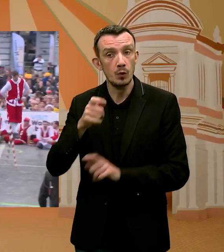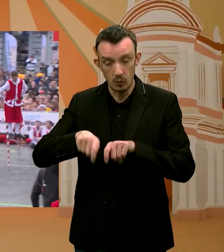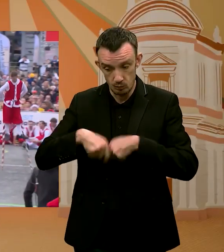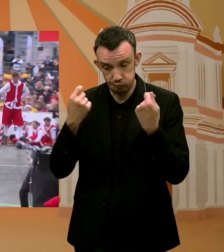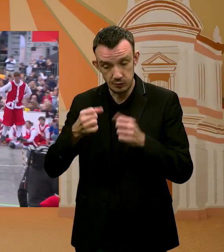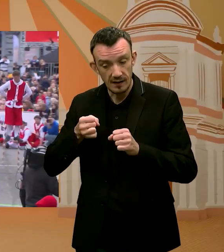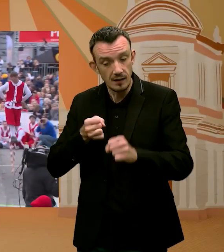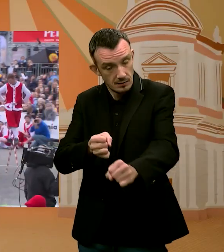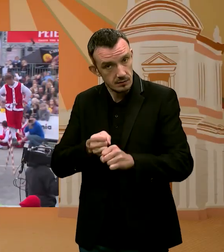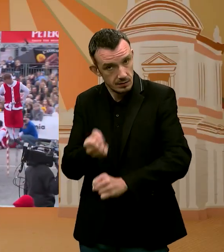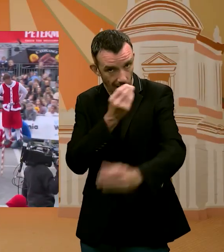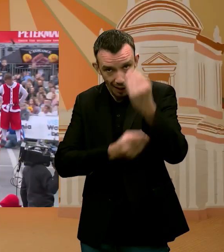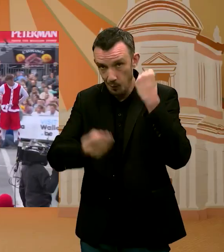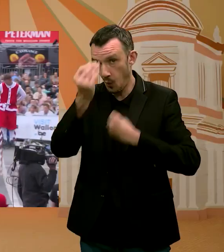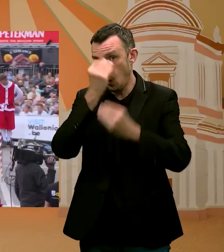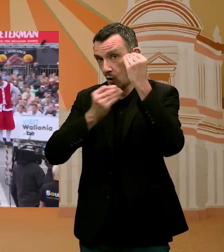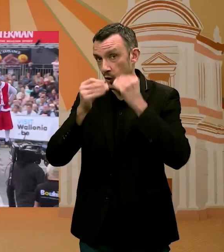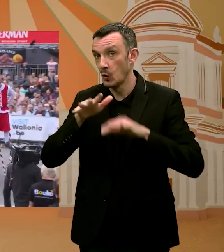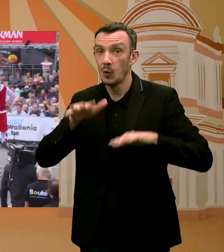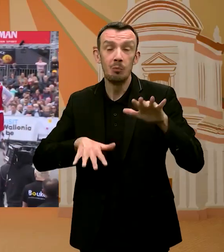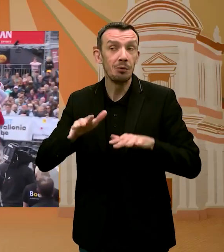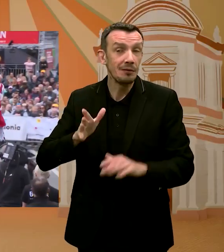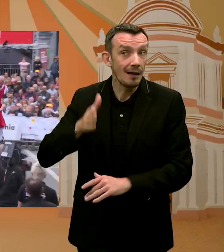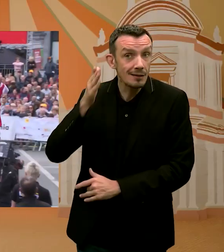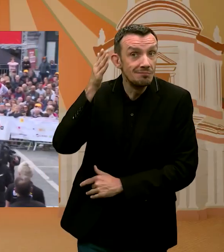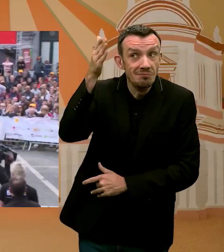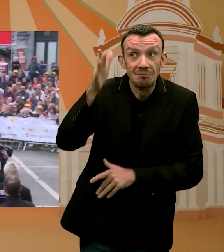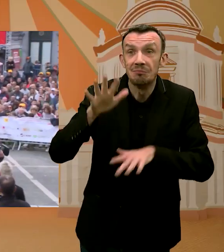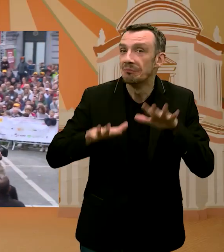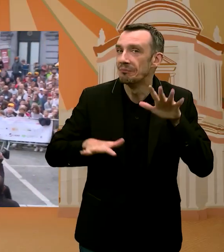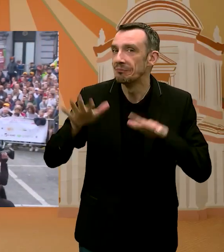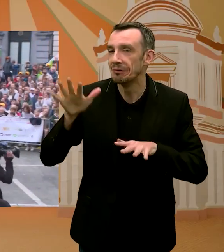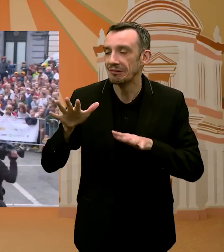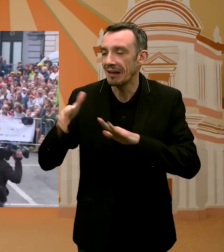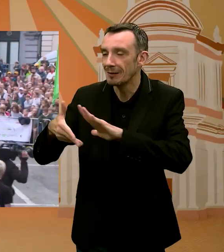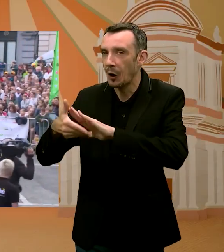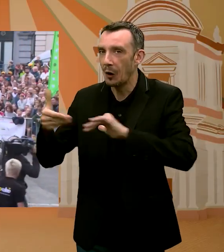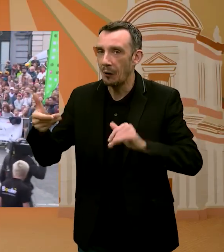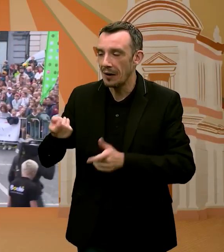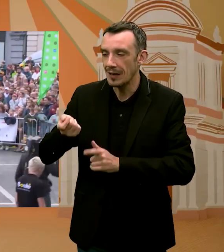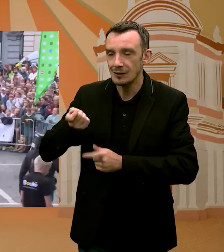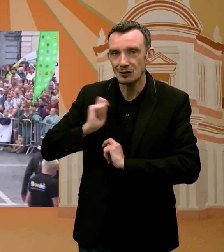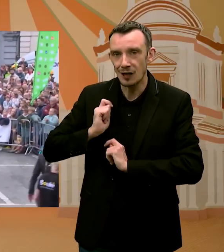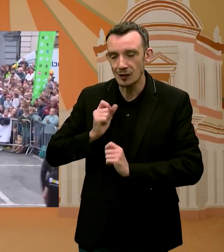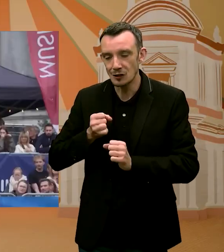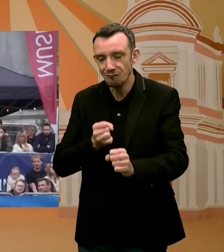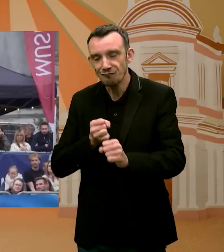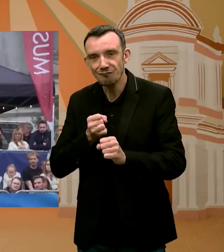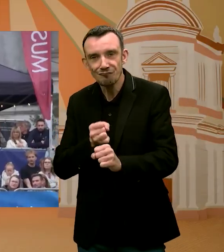Exactement, en tout cas, à mon avis. A un petit peu l'idée, je pense, dans le coin de la tête. Certainement, il a une idée derrière la tête. Oui. Et les échasses sont les mêmes pour